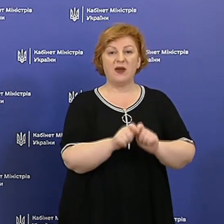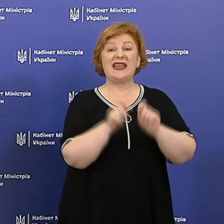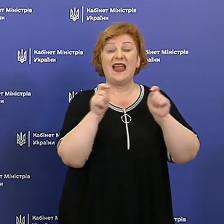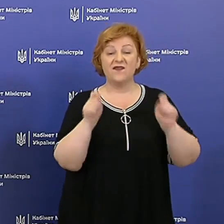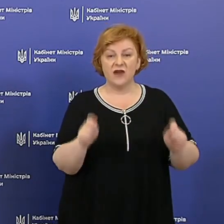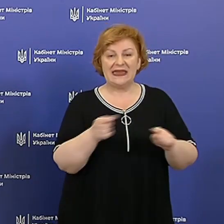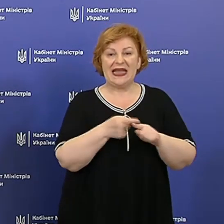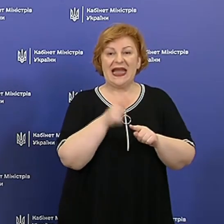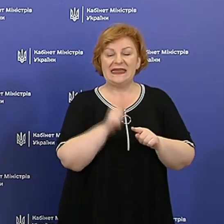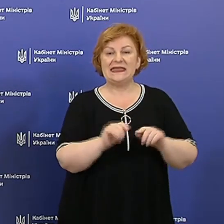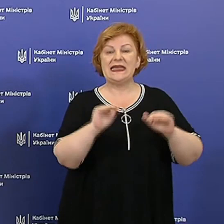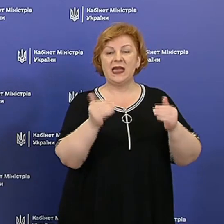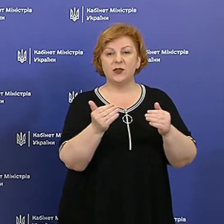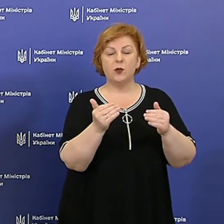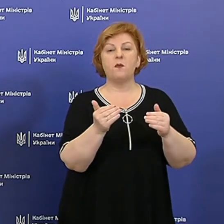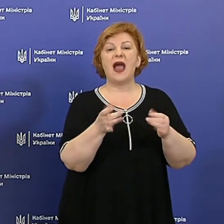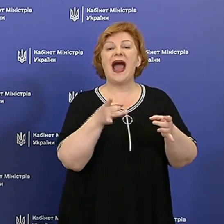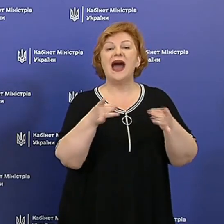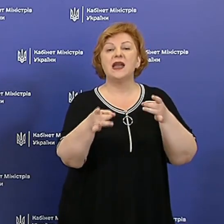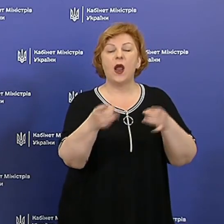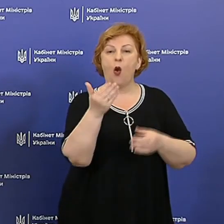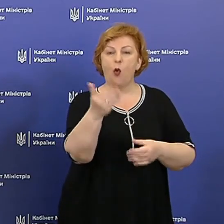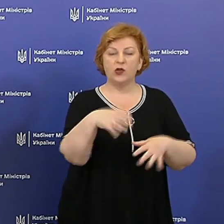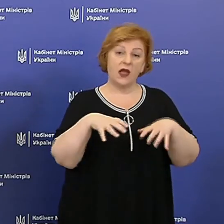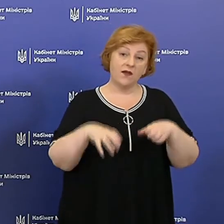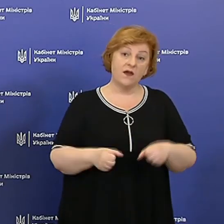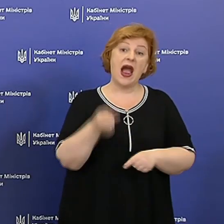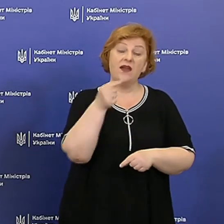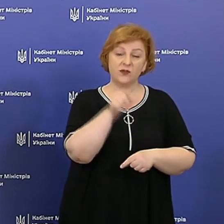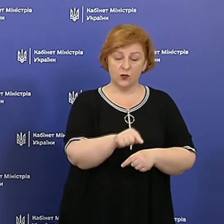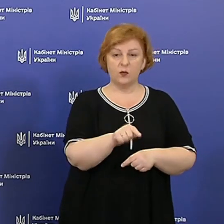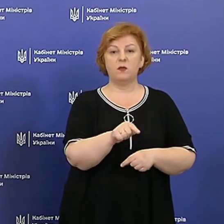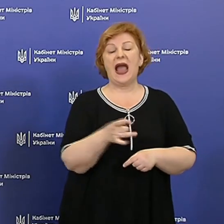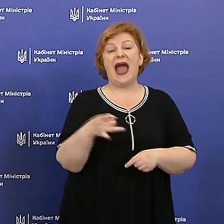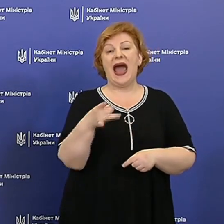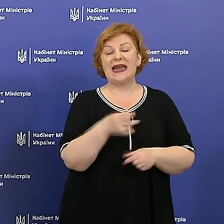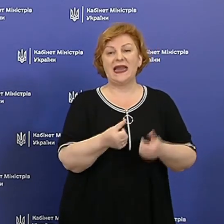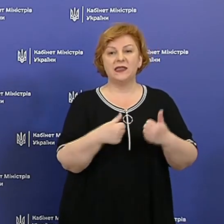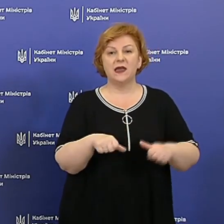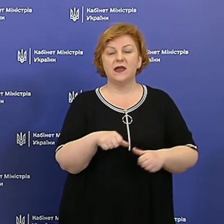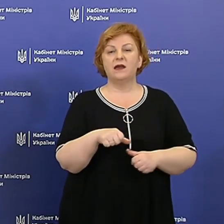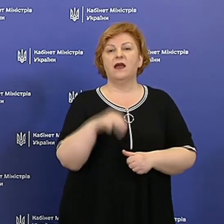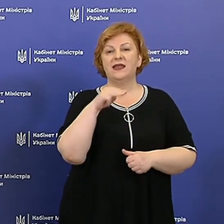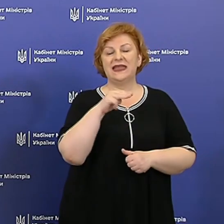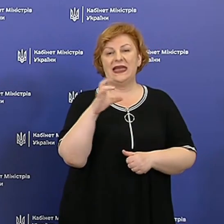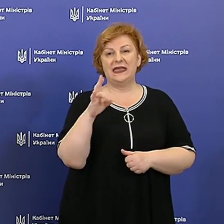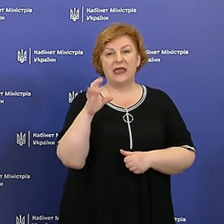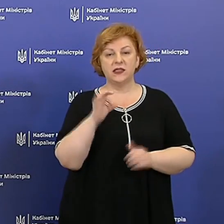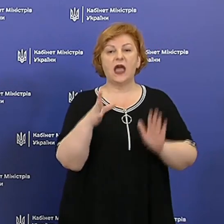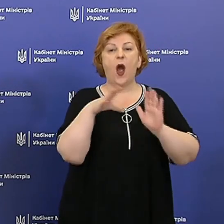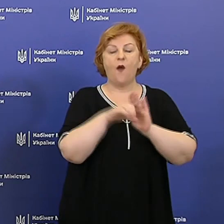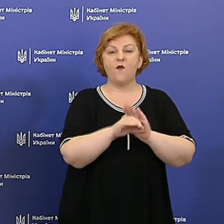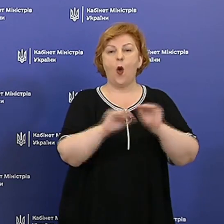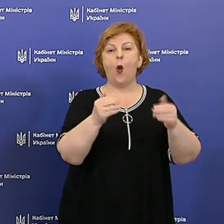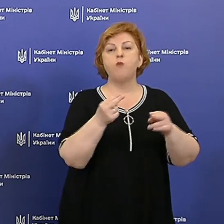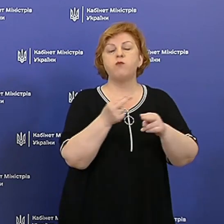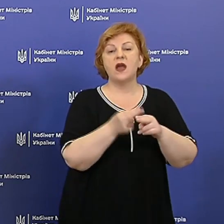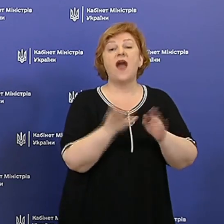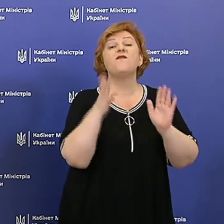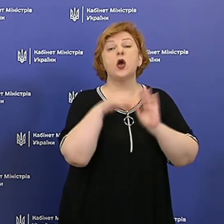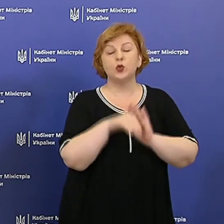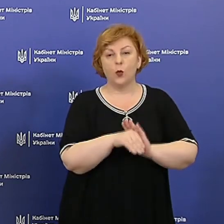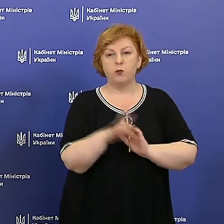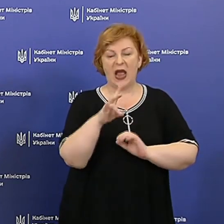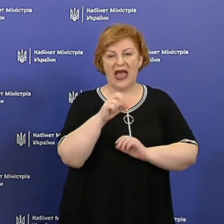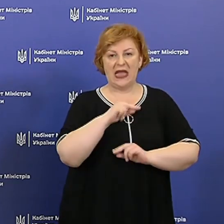цих обмежень регіональна влада, а в даному випадку регіональна комісія ТЕБ-ТНС, вводить обмеження в тому числі